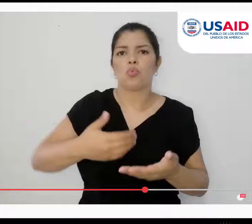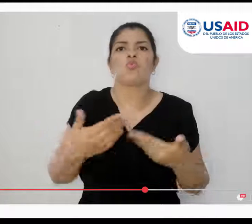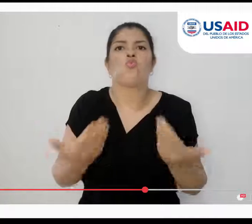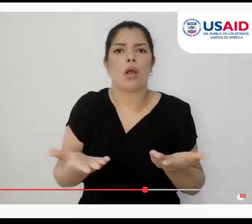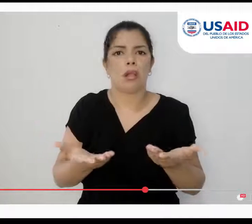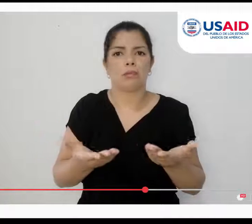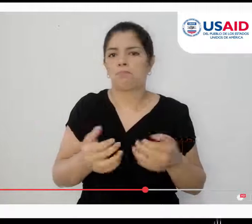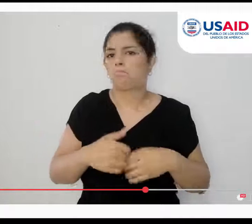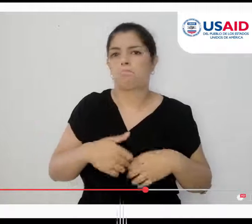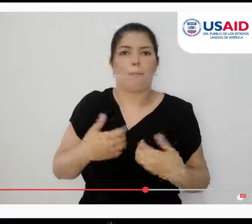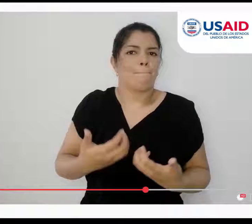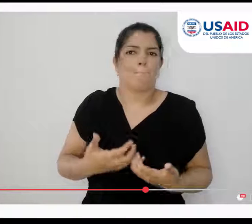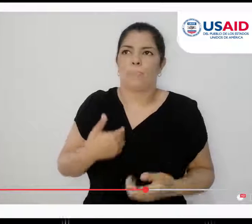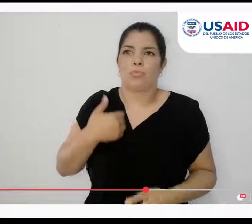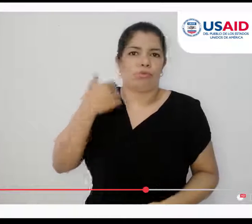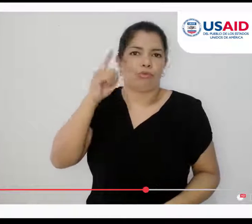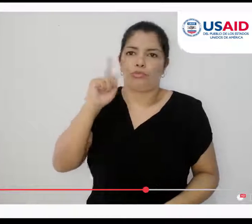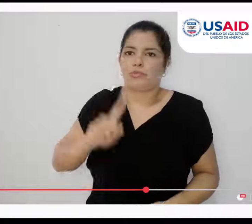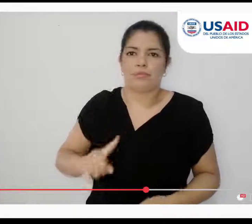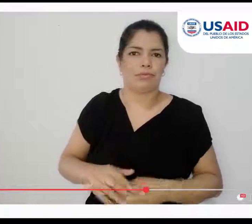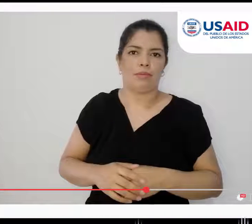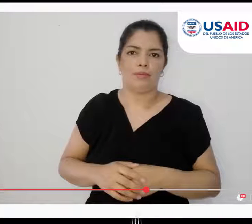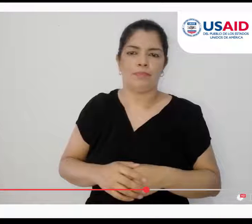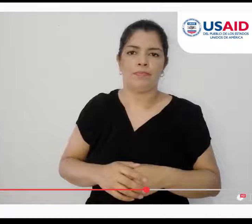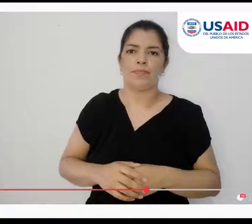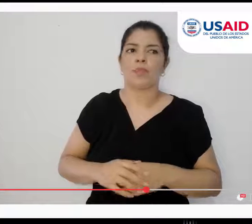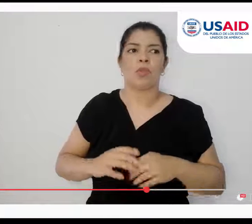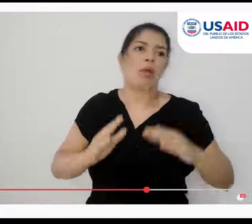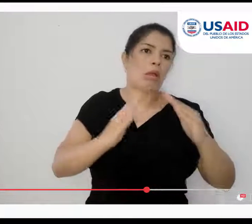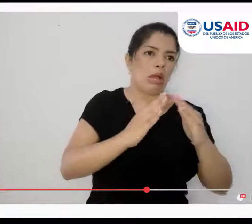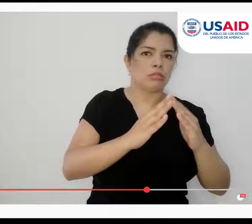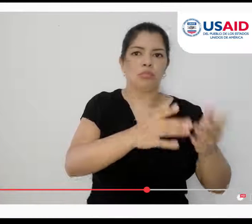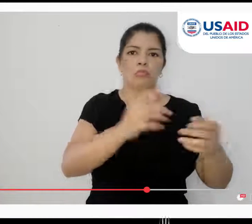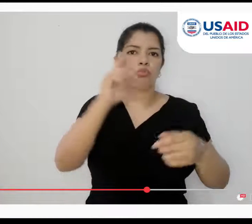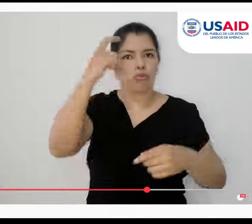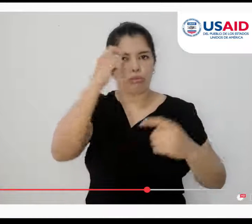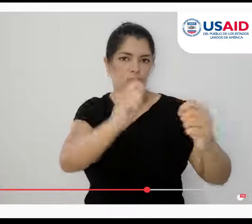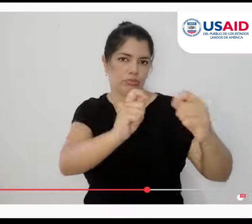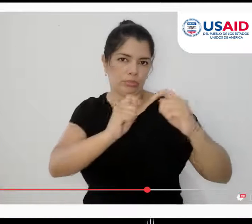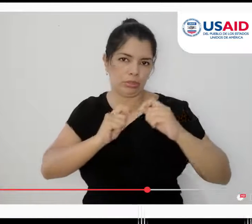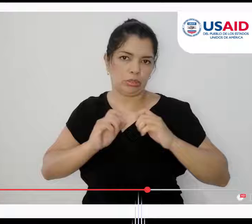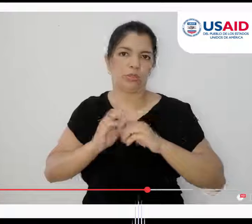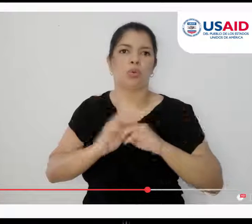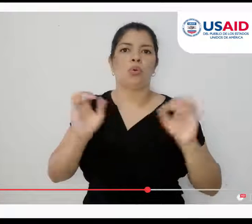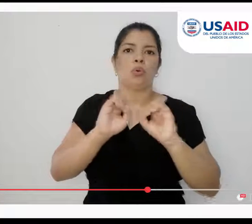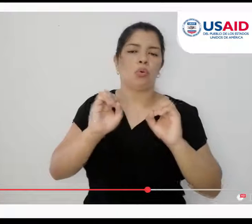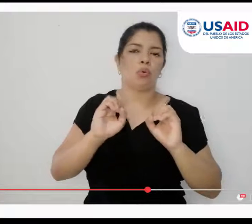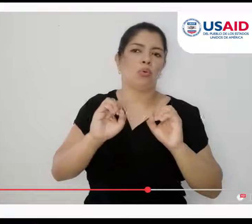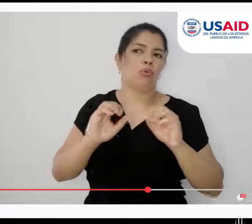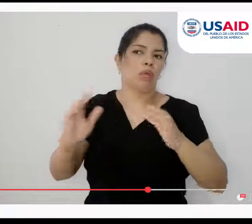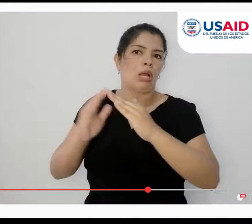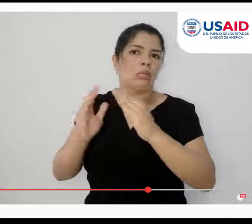de vivienda accesible, o de vivienda de interés social, ¿cierto? O de